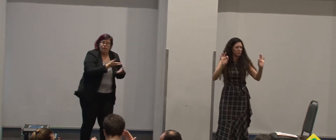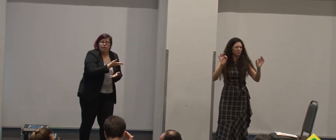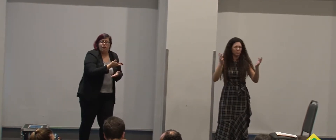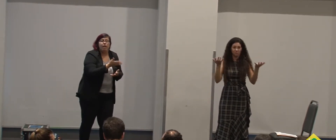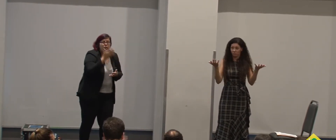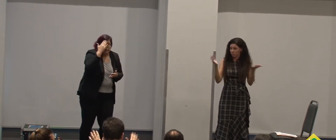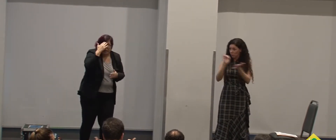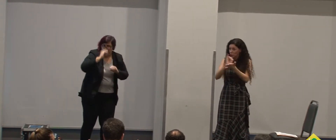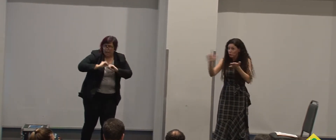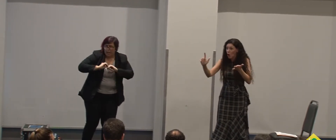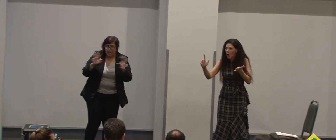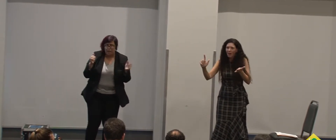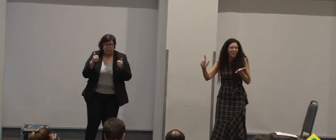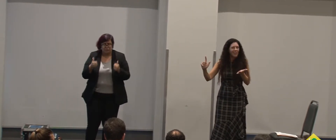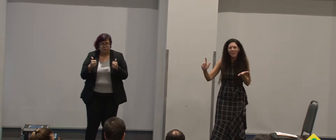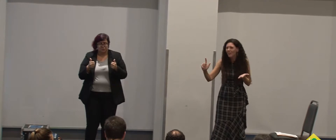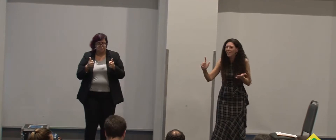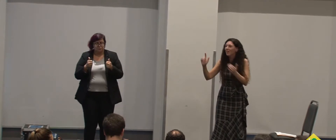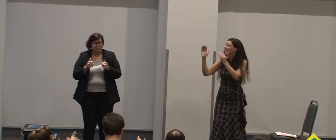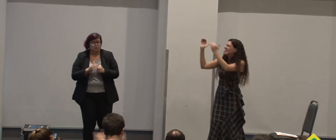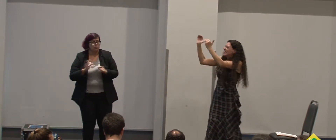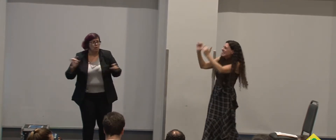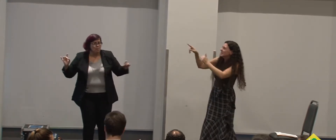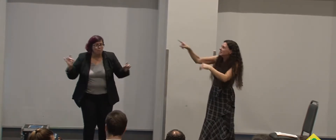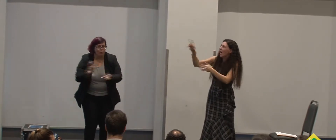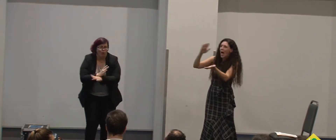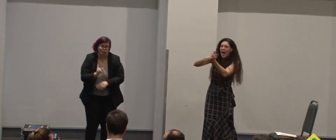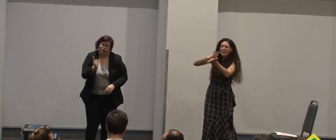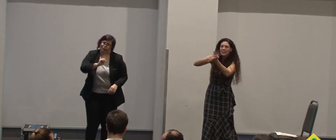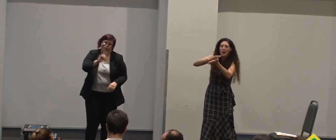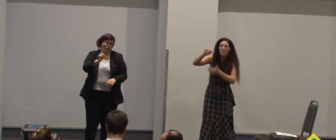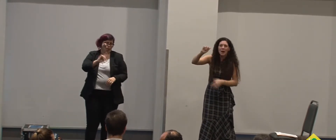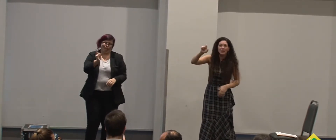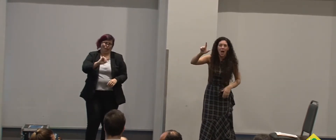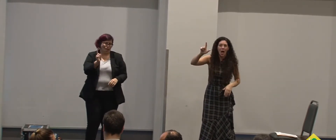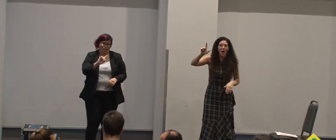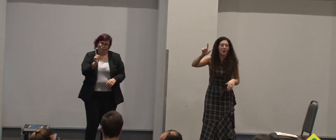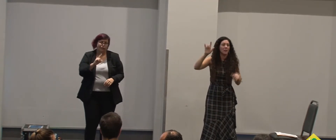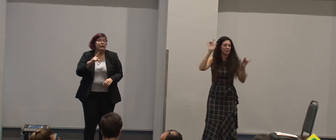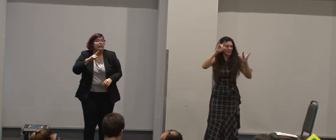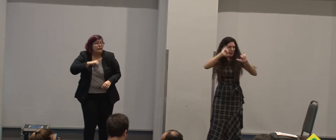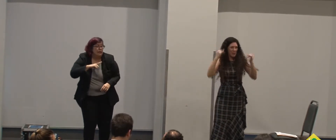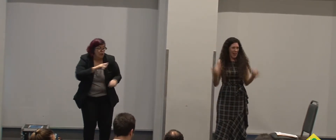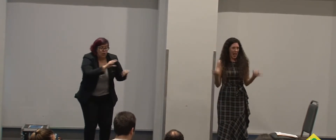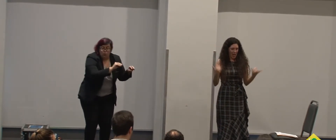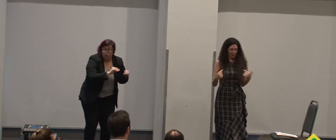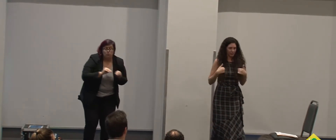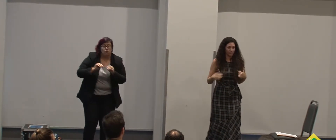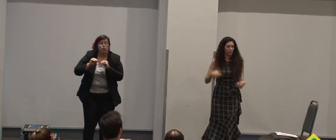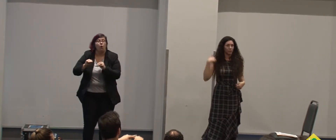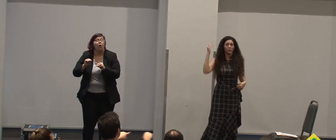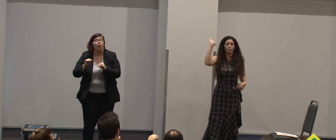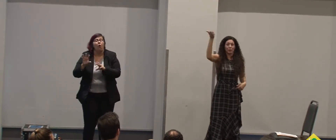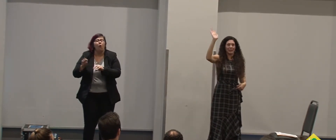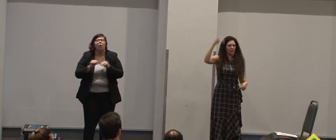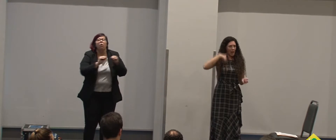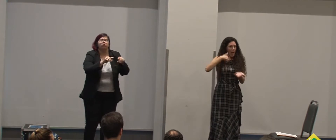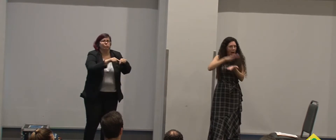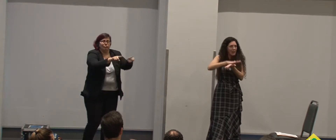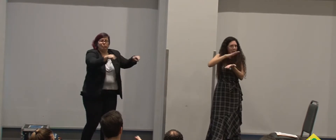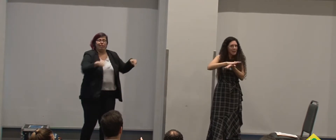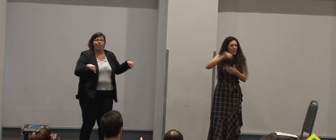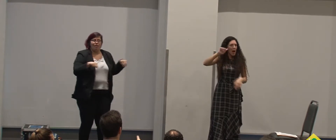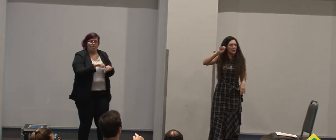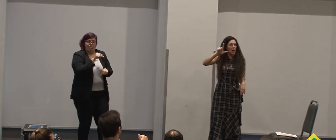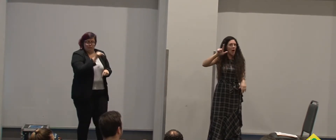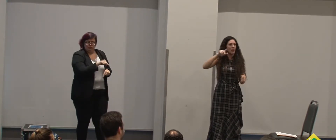pede coisas muito simples, é esse tipo de registro. O que a gente está dizendo é que a gente precisa